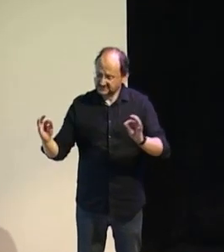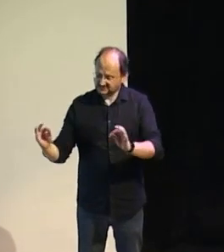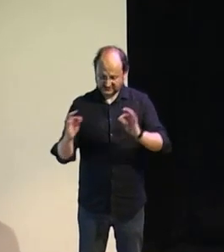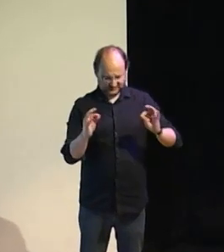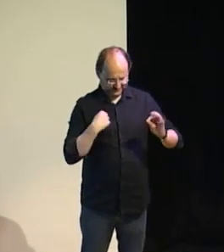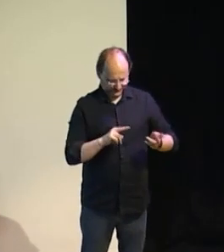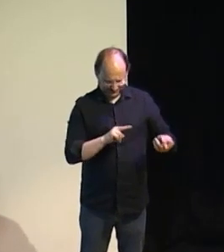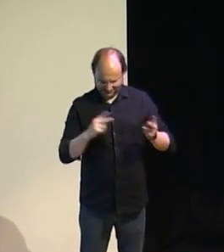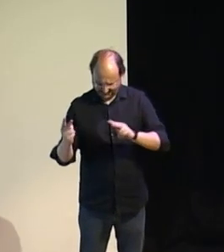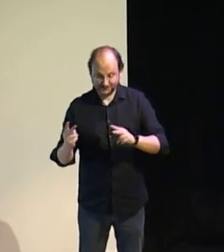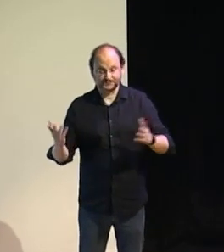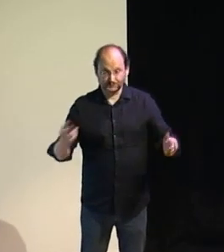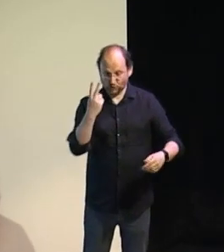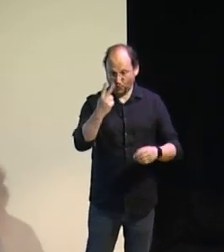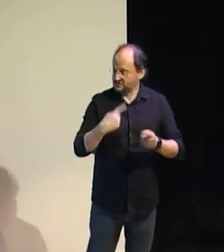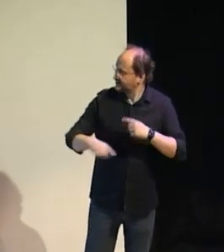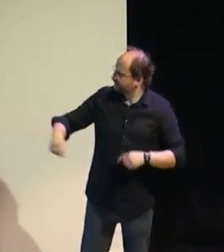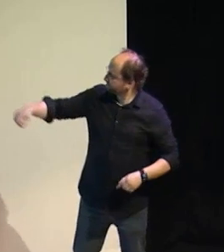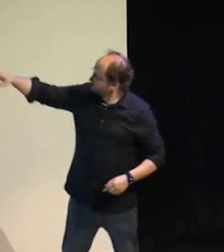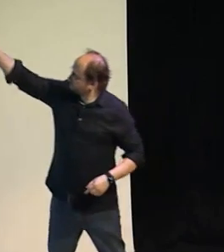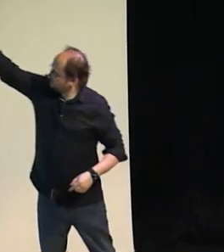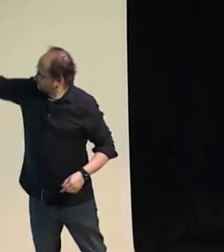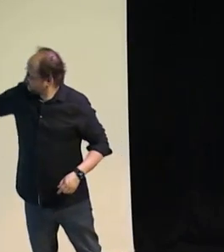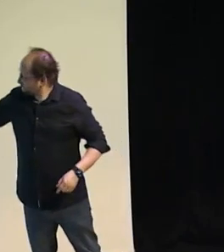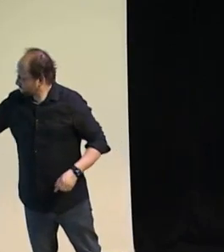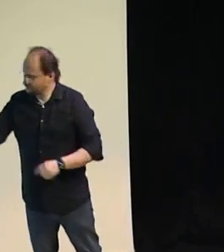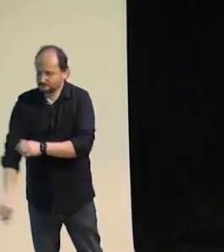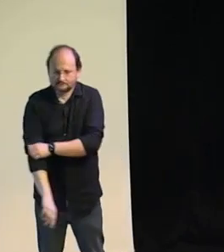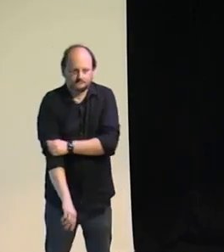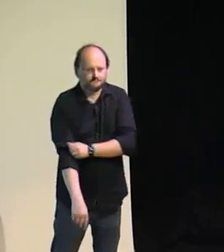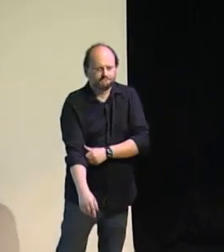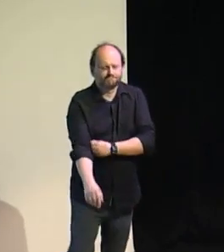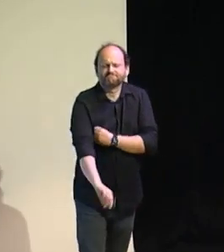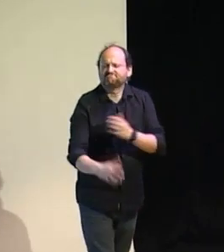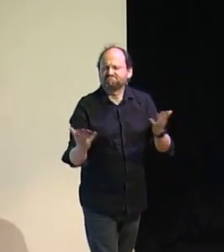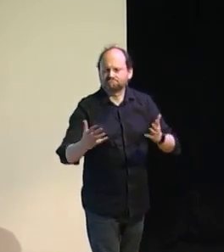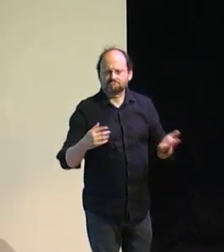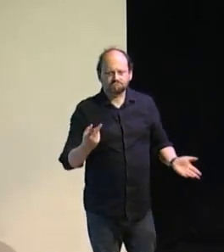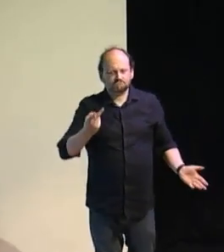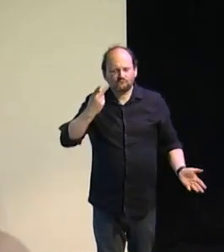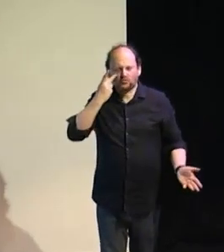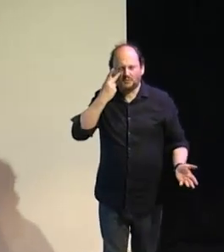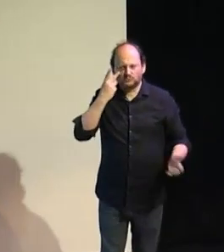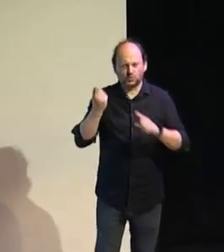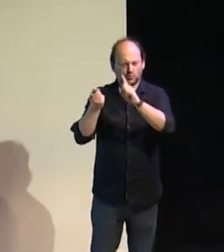la poitrine, une marque sur la poitrine. Et en fait, on voit que des signes ont existé à